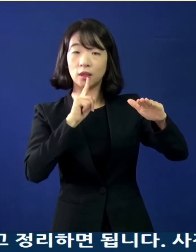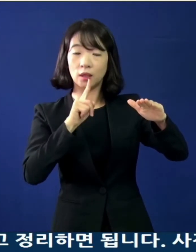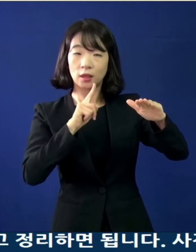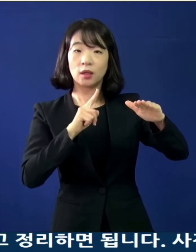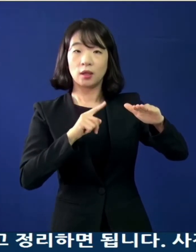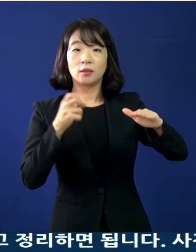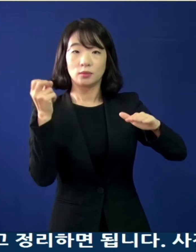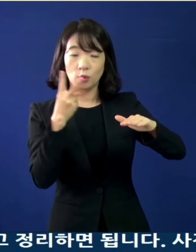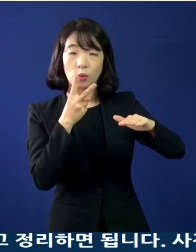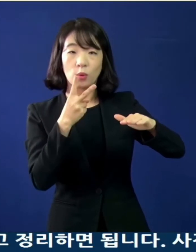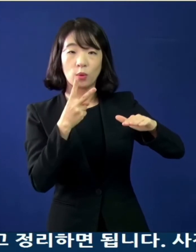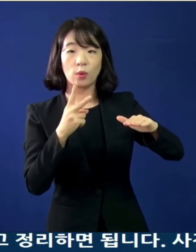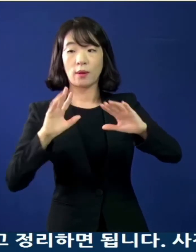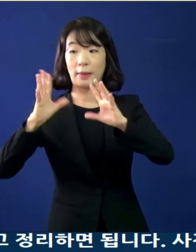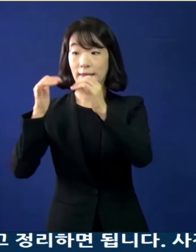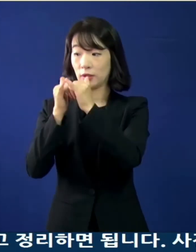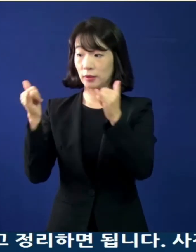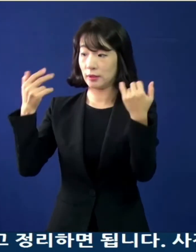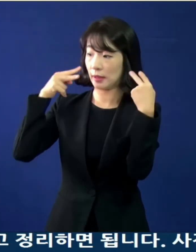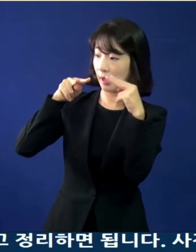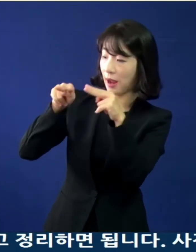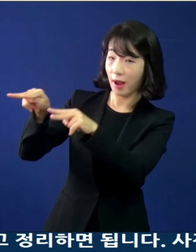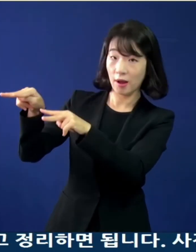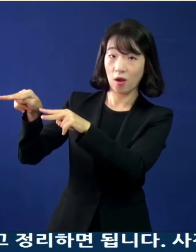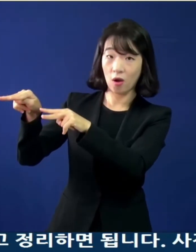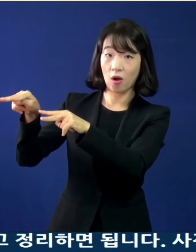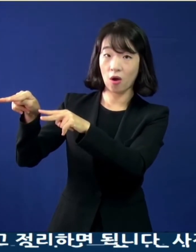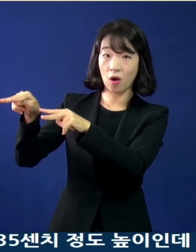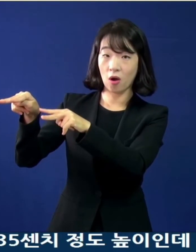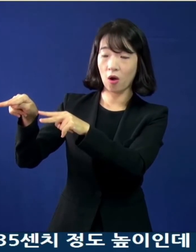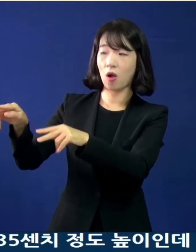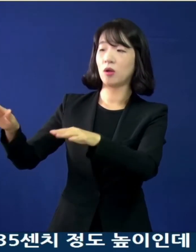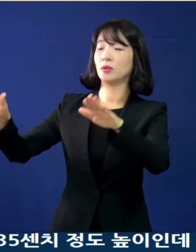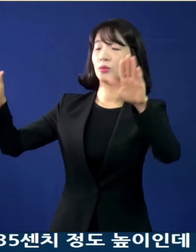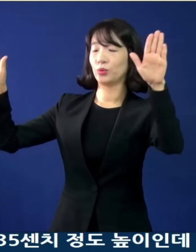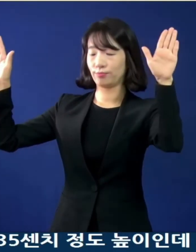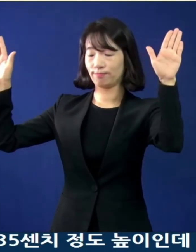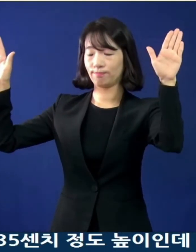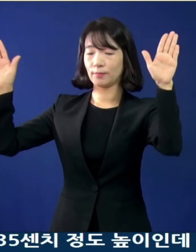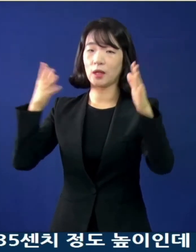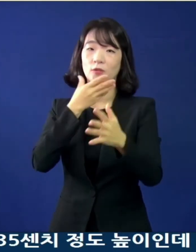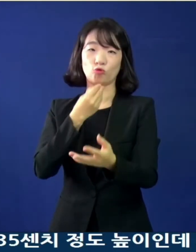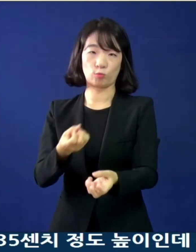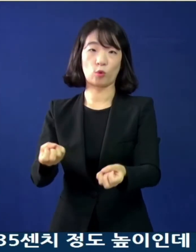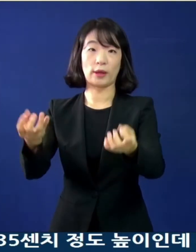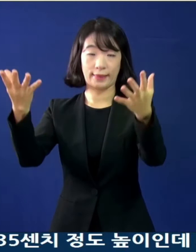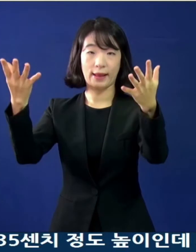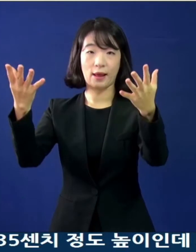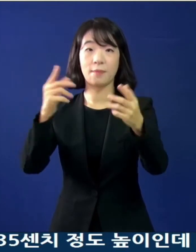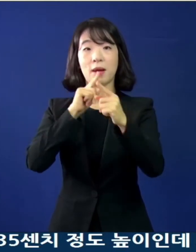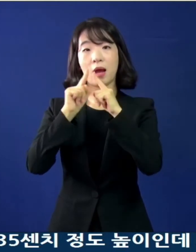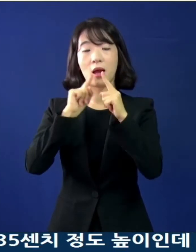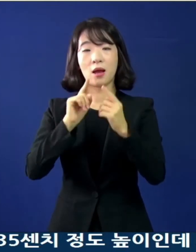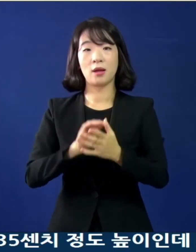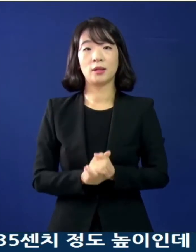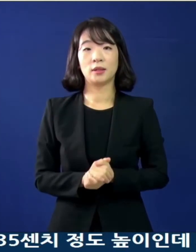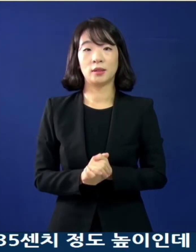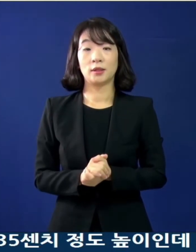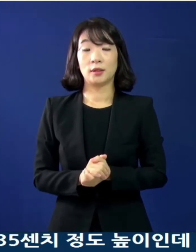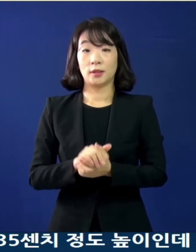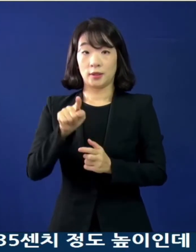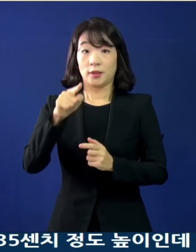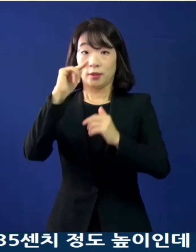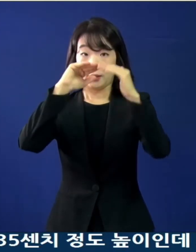무엇보다도 백성들을 향하여 어떻게 했습니까? 손을 들어 축복했다, 이 내용이